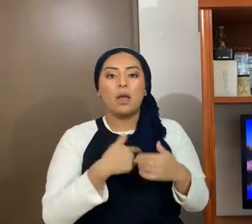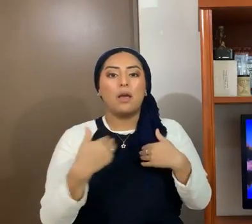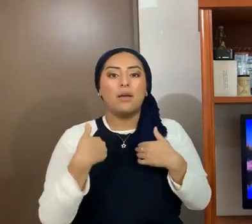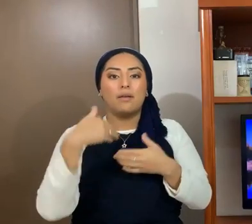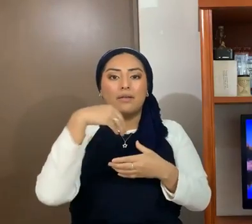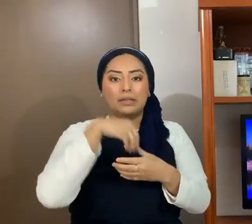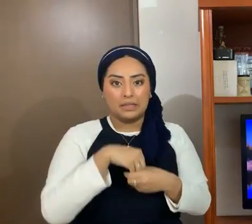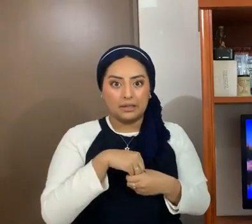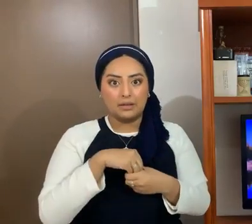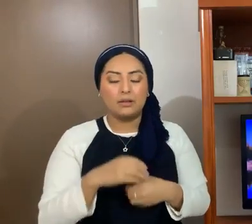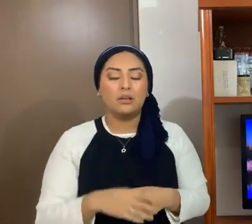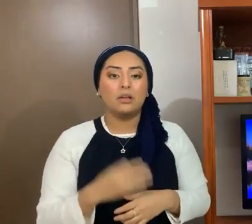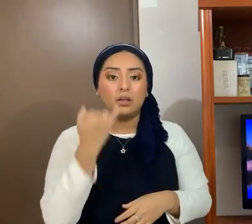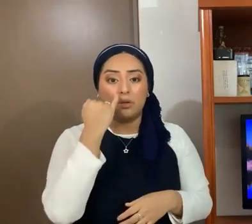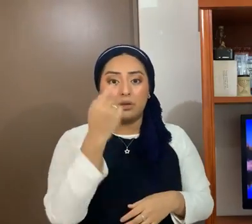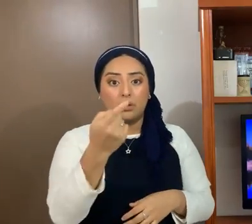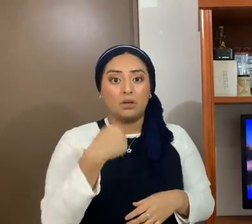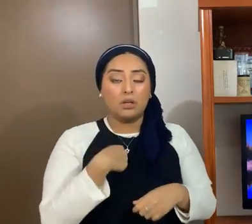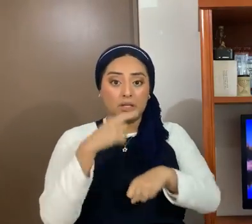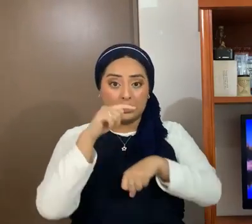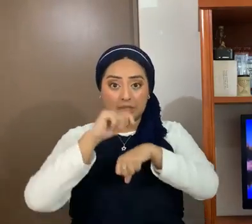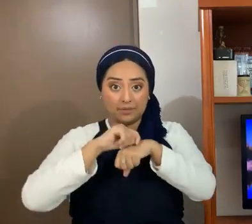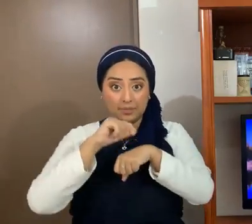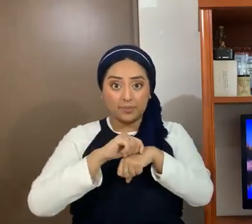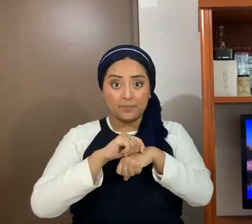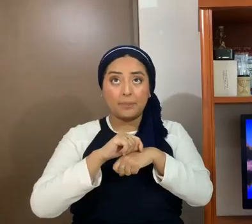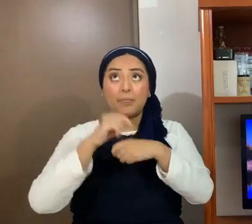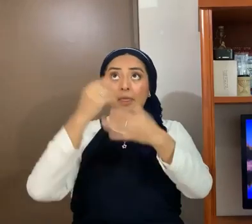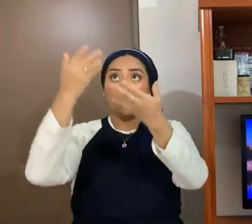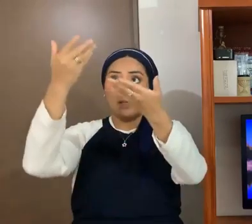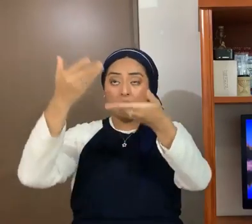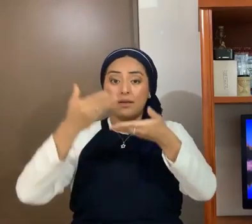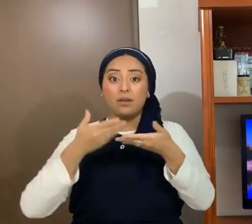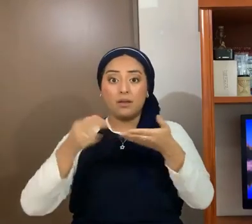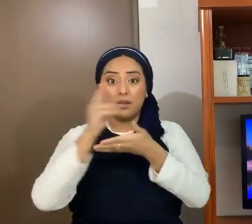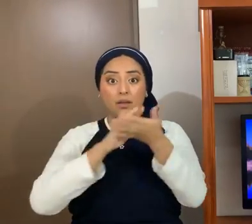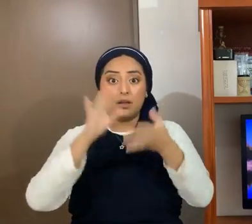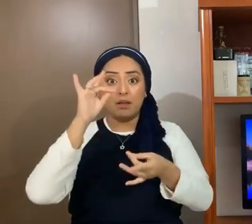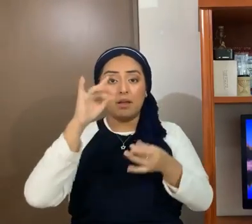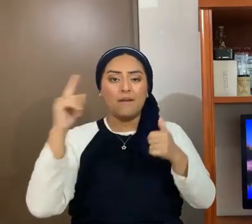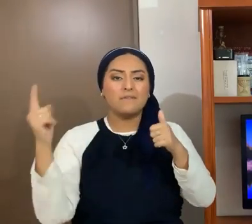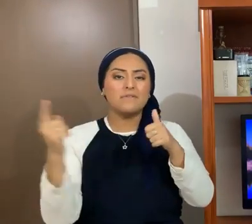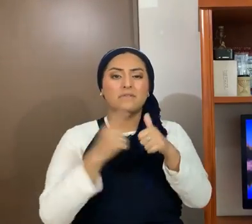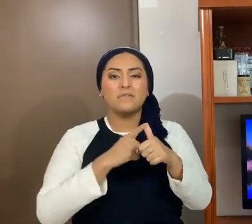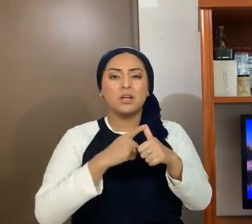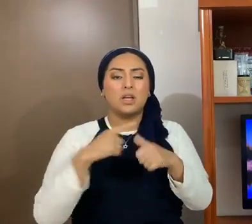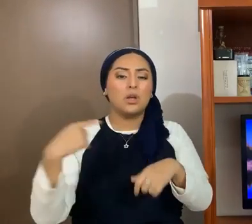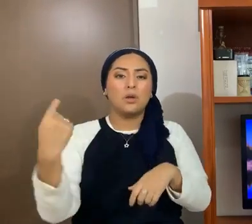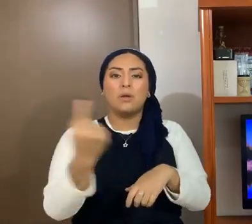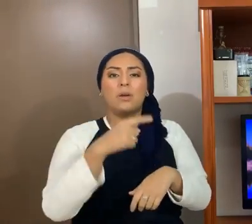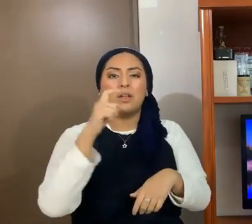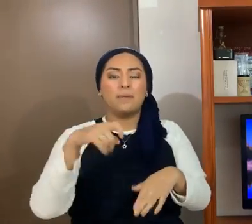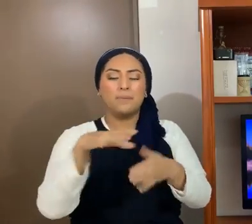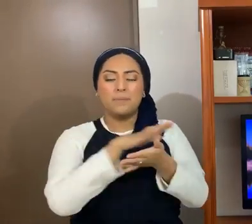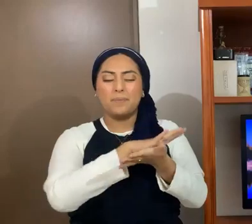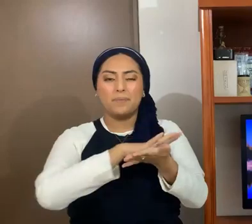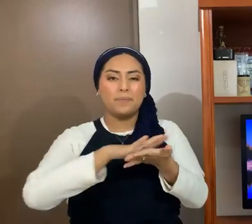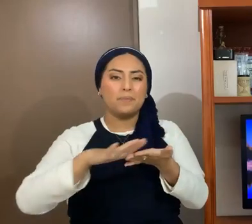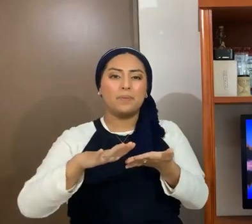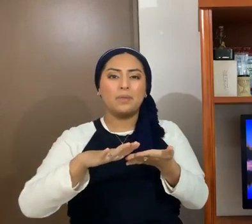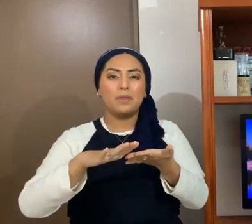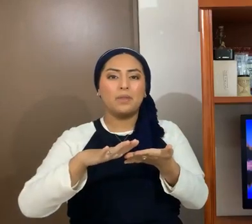nosotros vamos como templo del Ruach HaKodesh a recibir al Ruach HaKodesh, lo primero que tenemos que hacer es estar impecables en